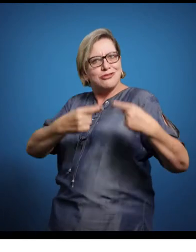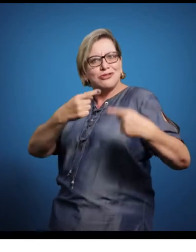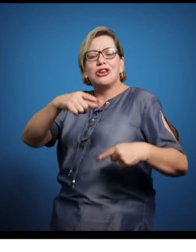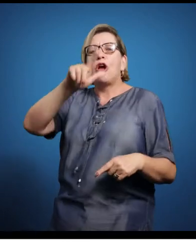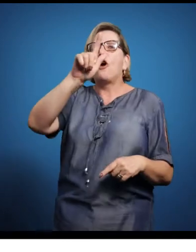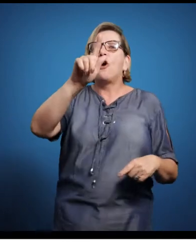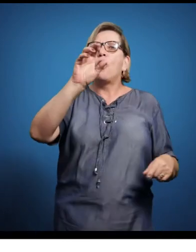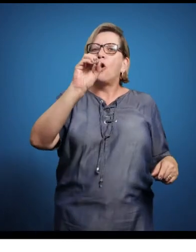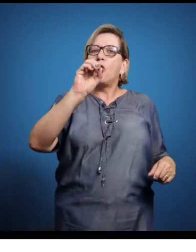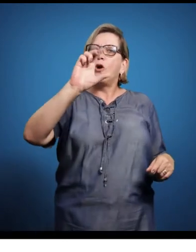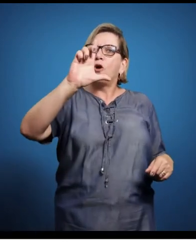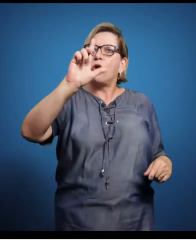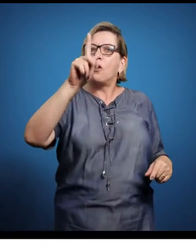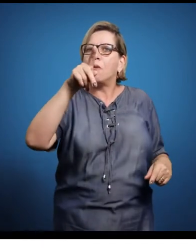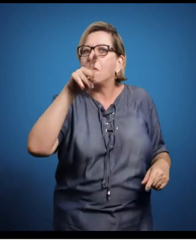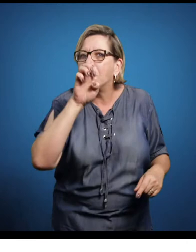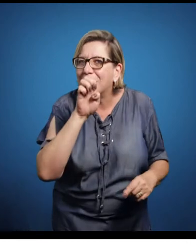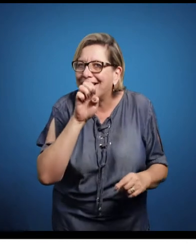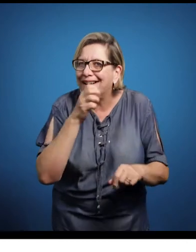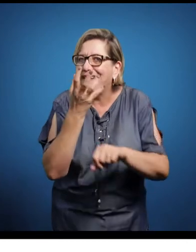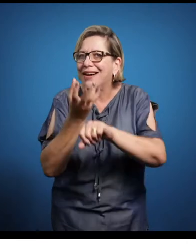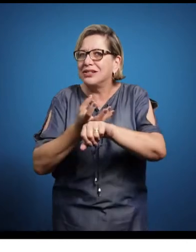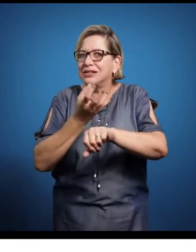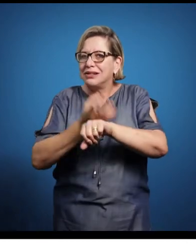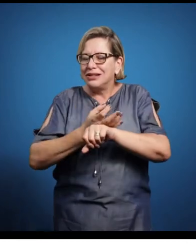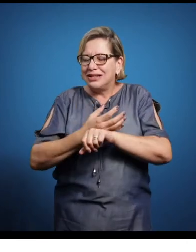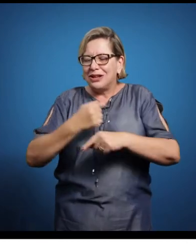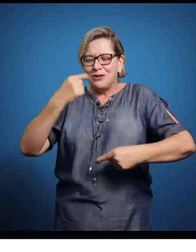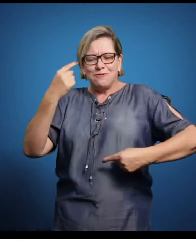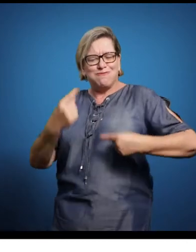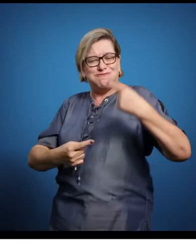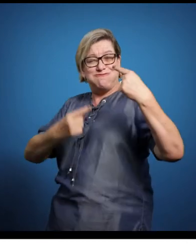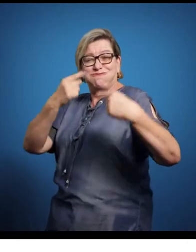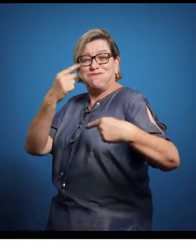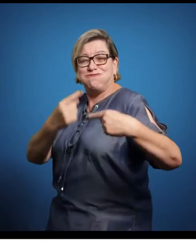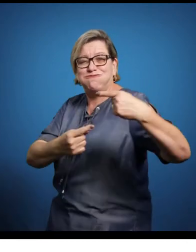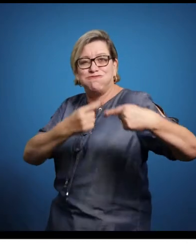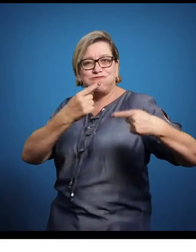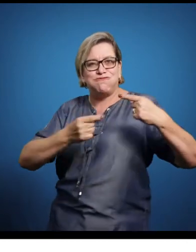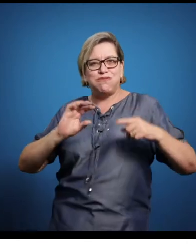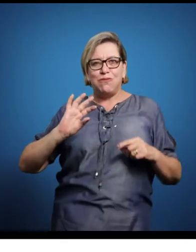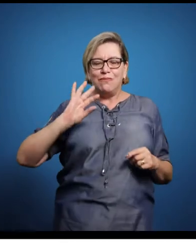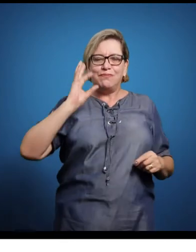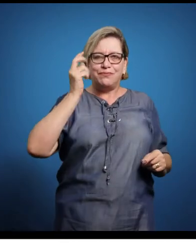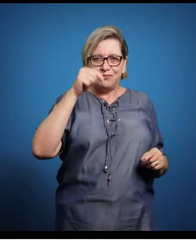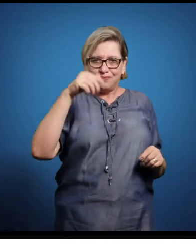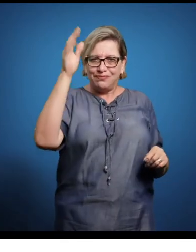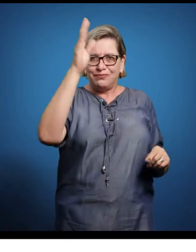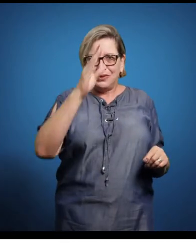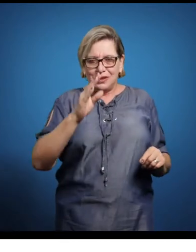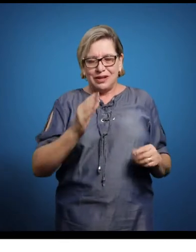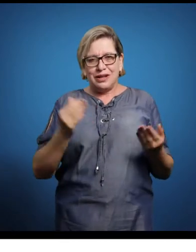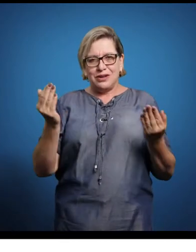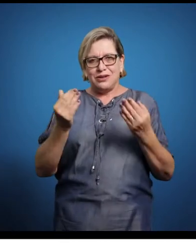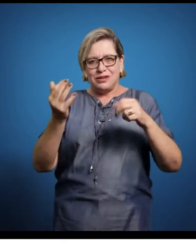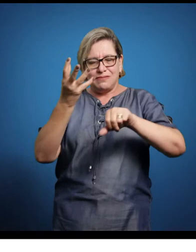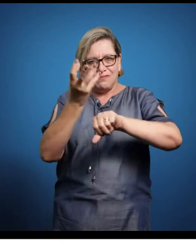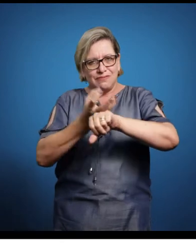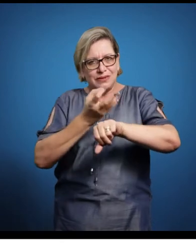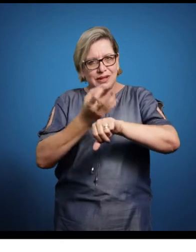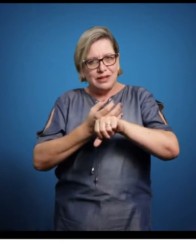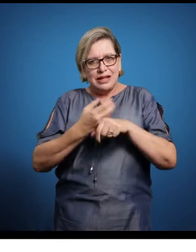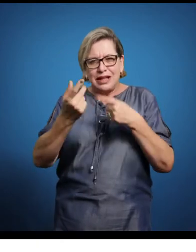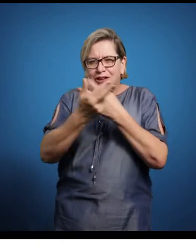e isso virou motivo de muita discussão de uma polêmica muito grande ou a nossa disciplina vai trabalhar